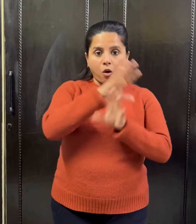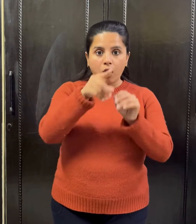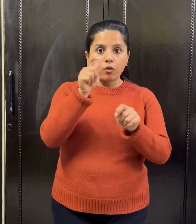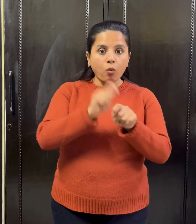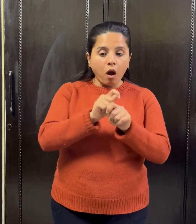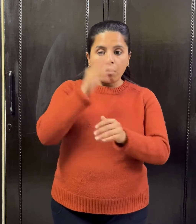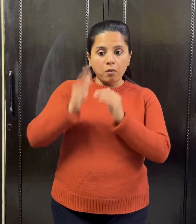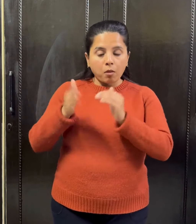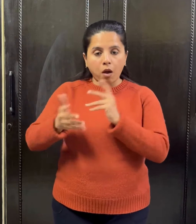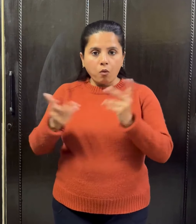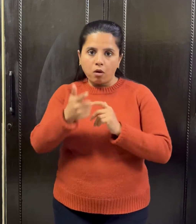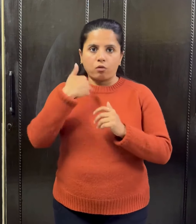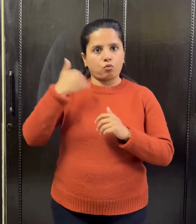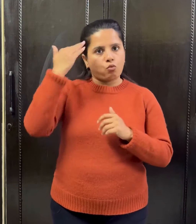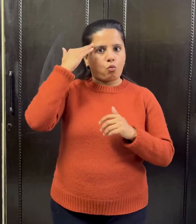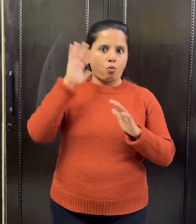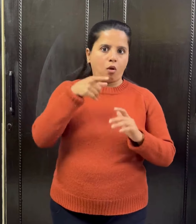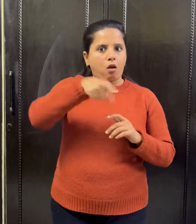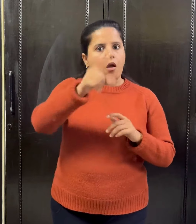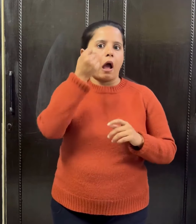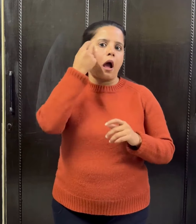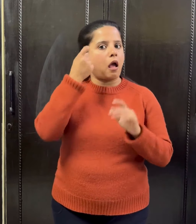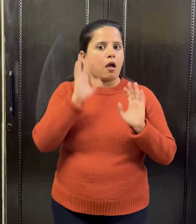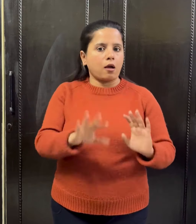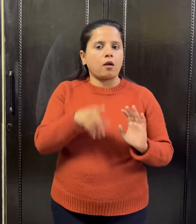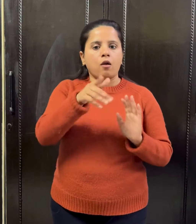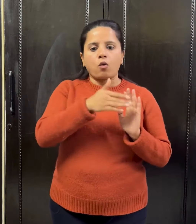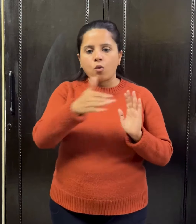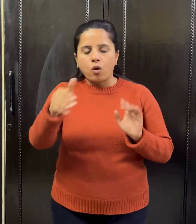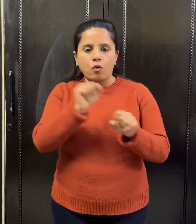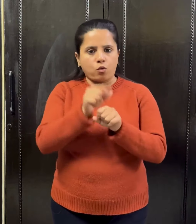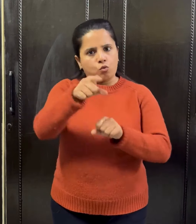बैंडविड्थ क्या है और आप उन्हें पूरा करने के लिए तैयार हैं।